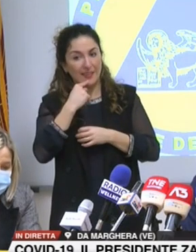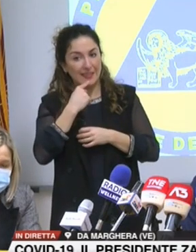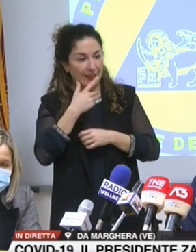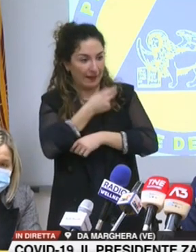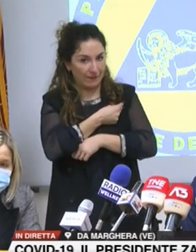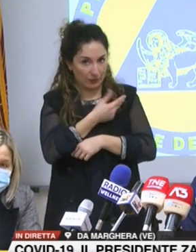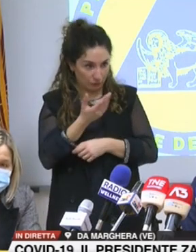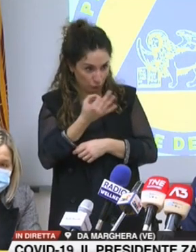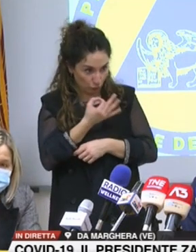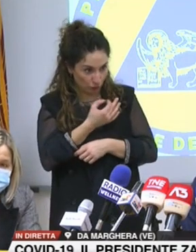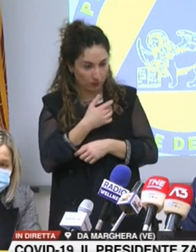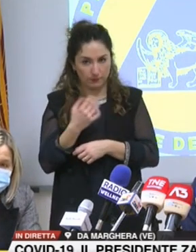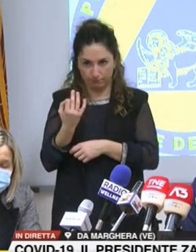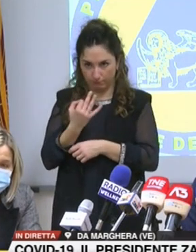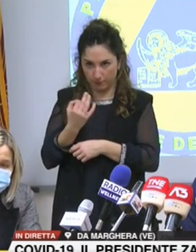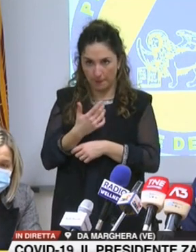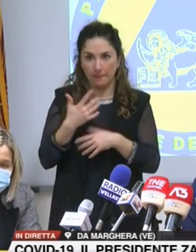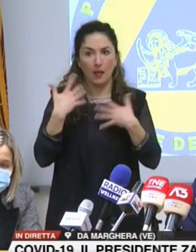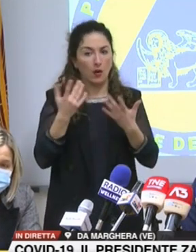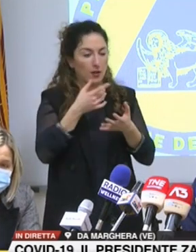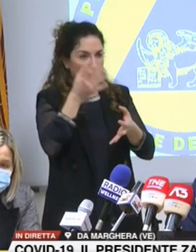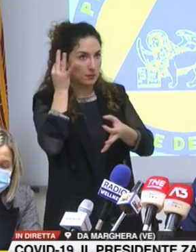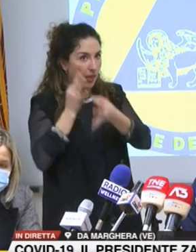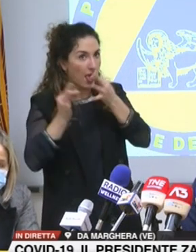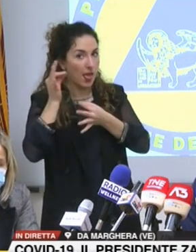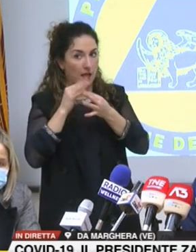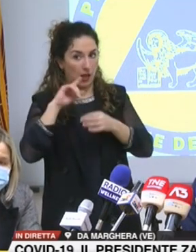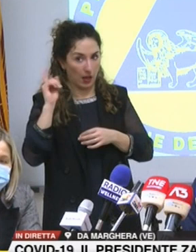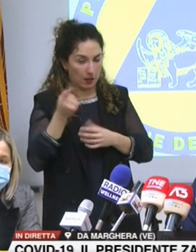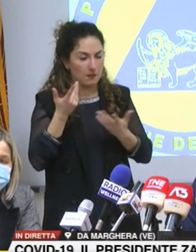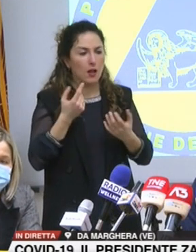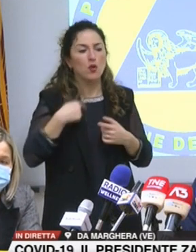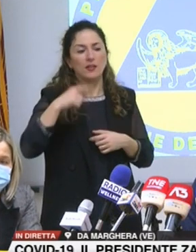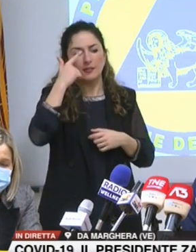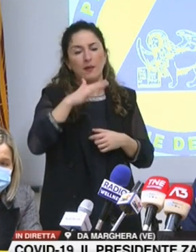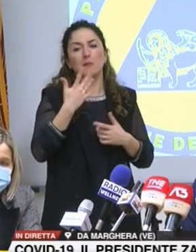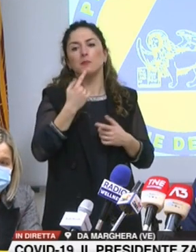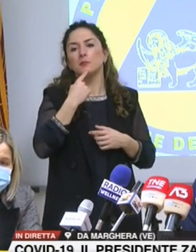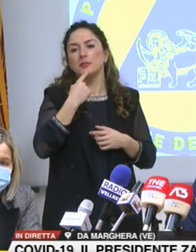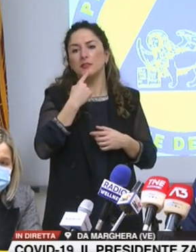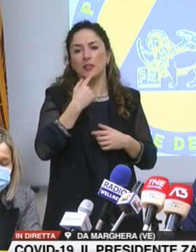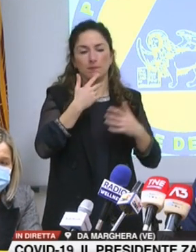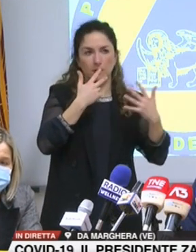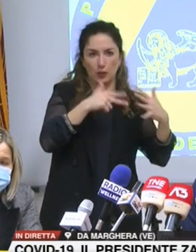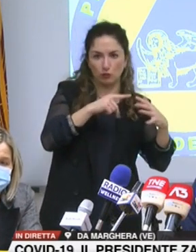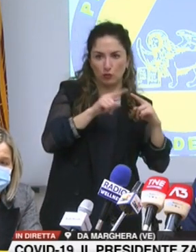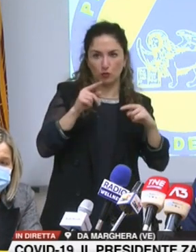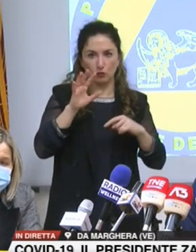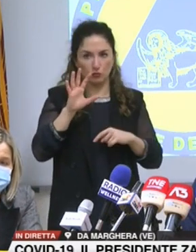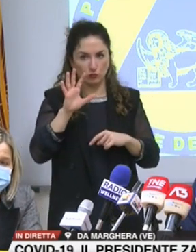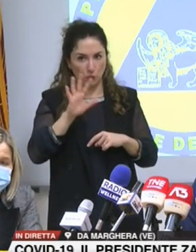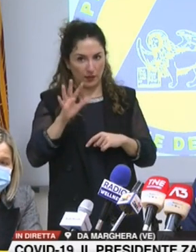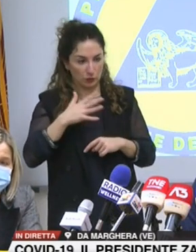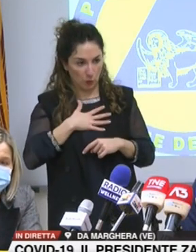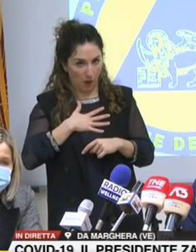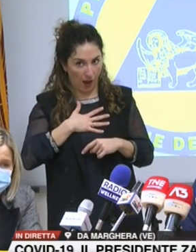Nel momento in cui avremo queste indicazioni di massima e quindi sapremo chi sarà chiamato, 18-55 anni, voi avete pronto un